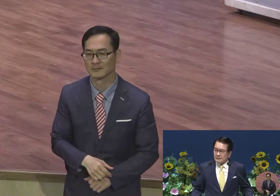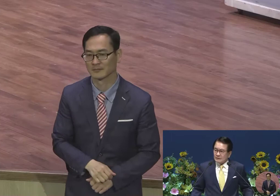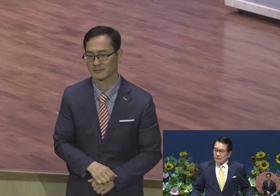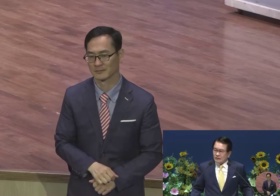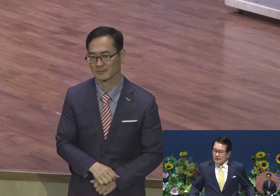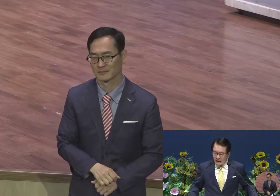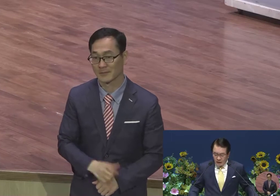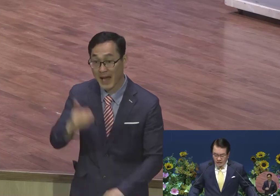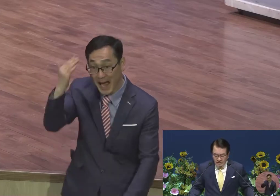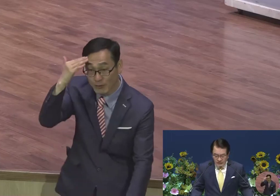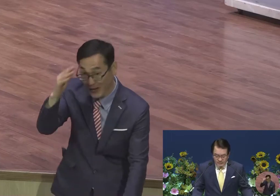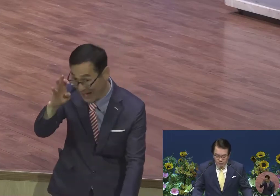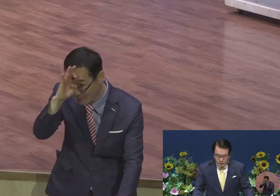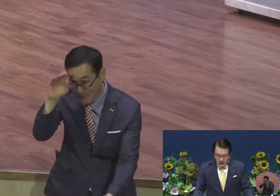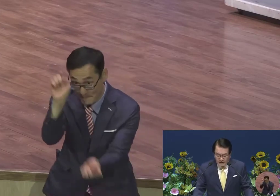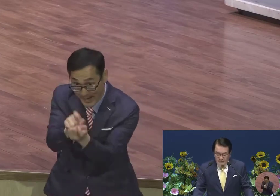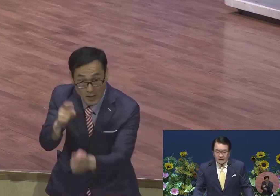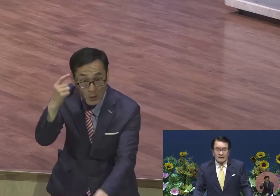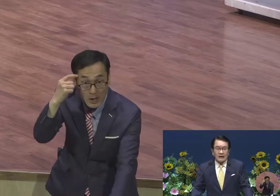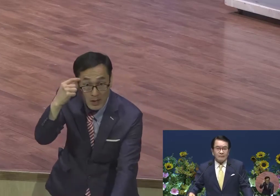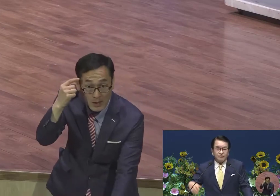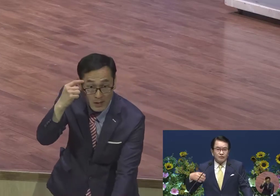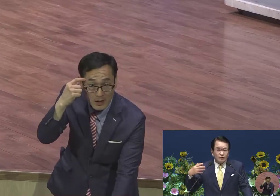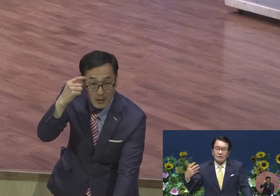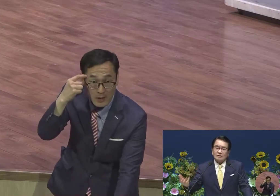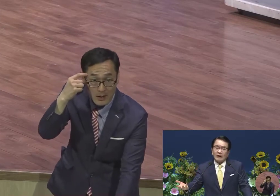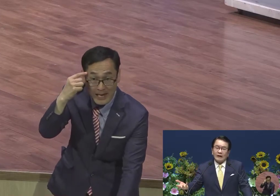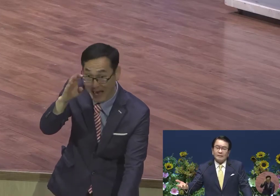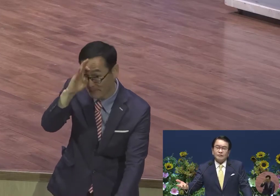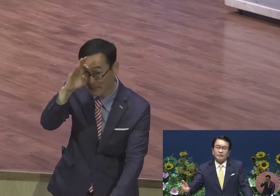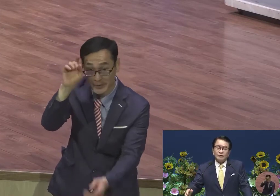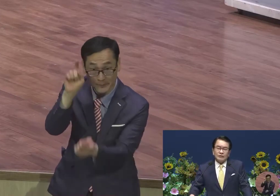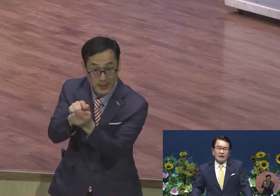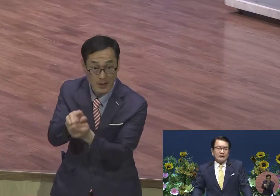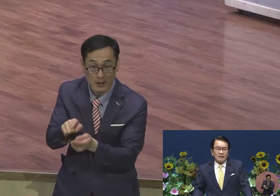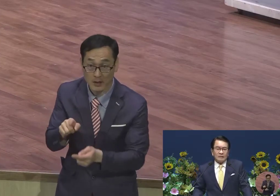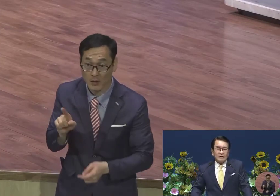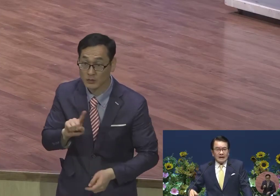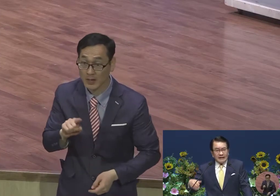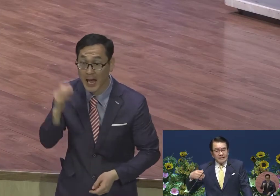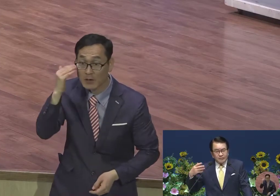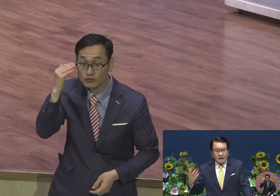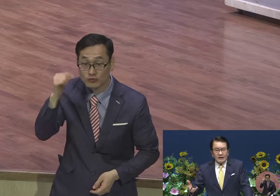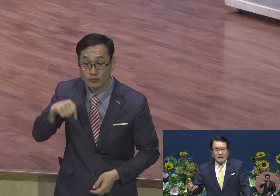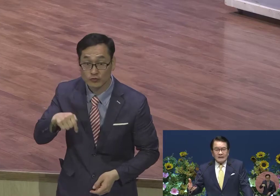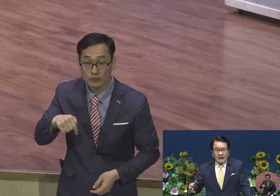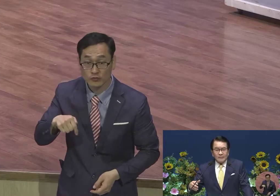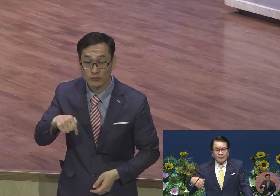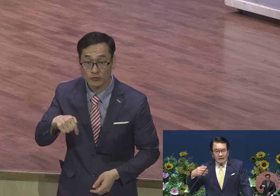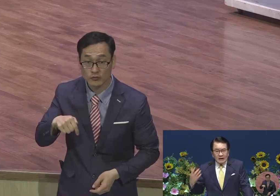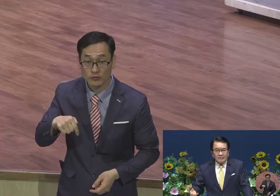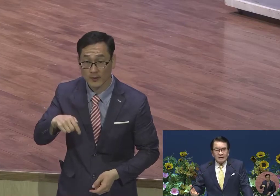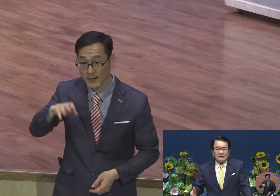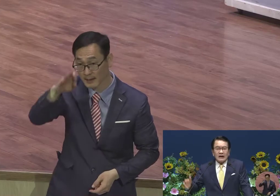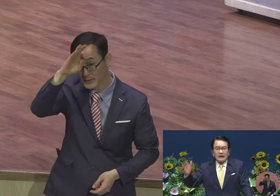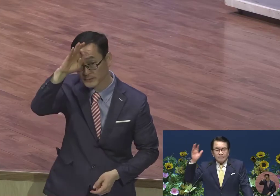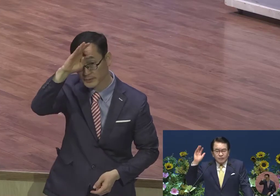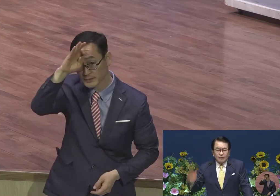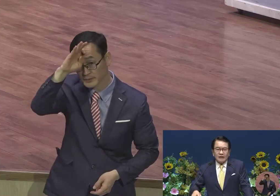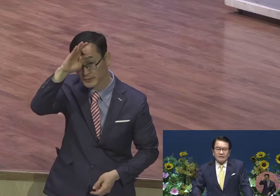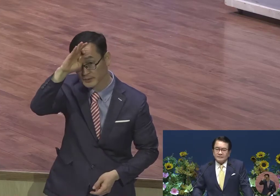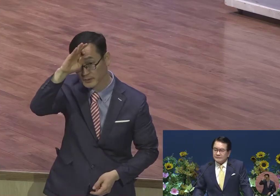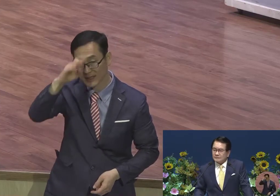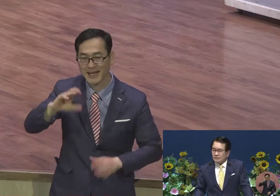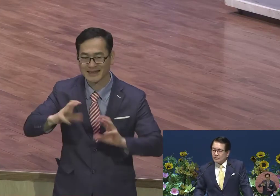우리나라가 어떻게 부도가 났습니까 나라 부도를 IMF라 그래요 IMF가 IMF 왔다 이 말은